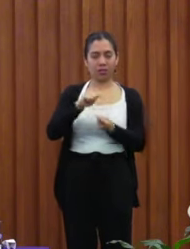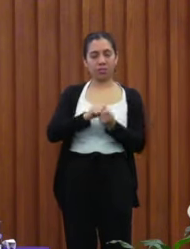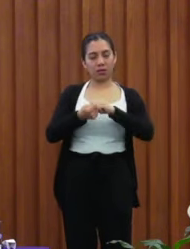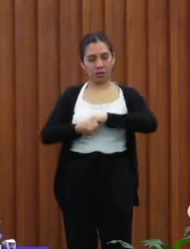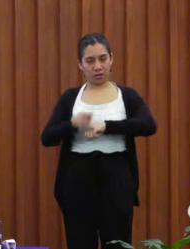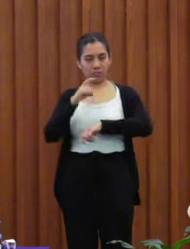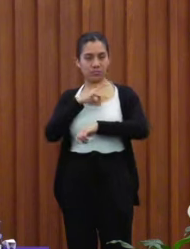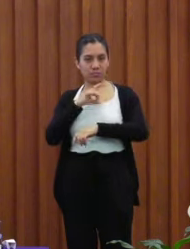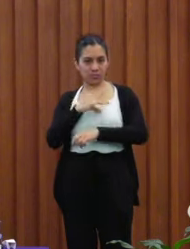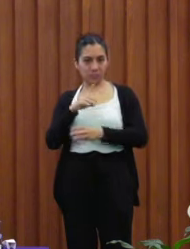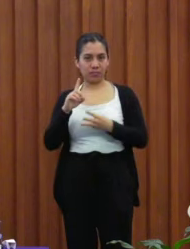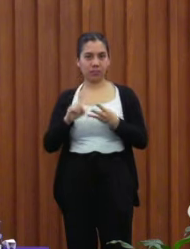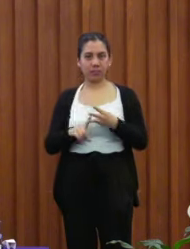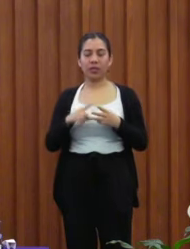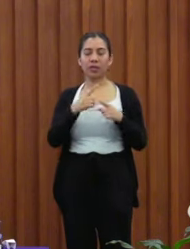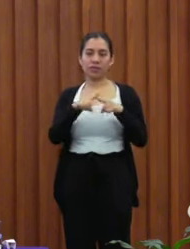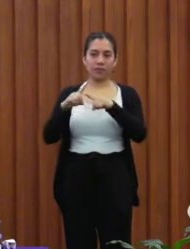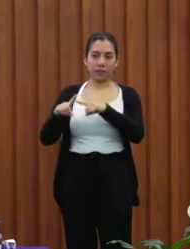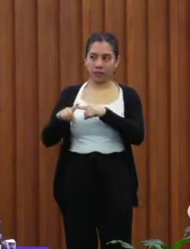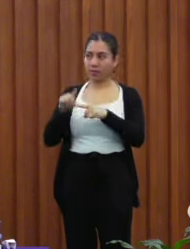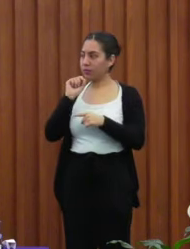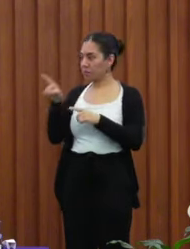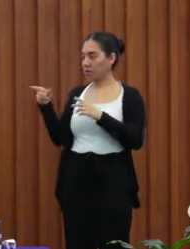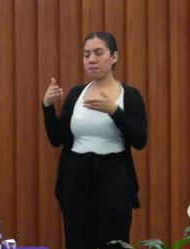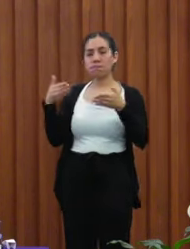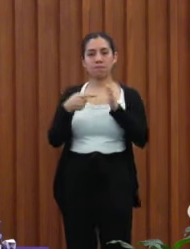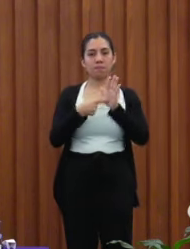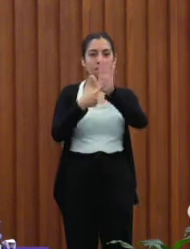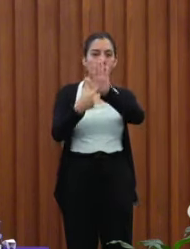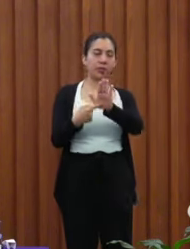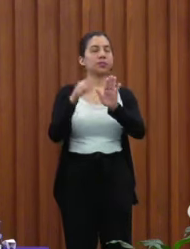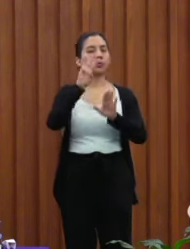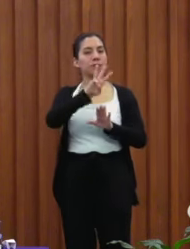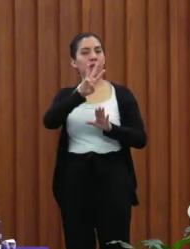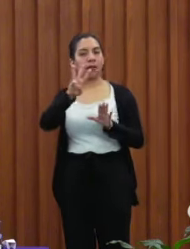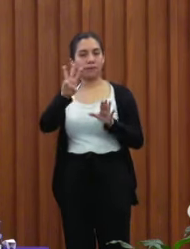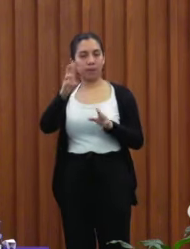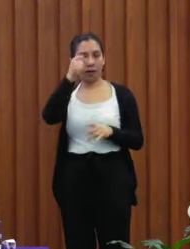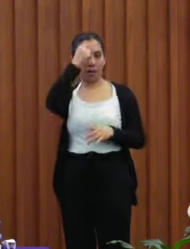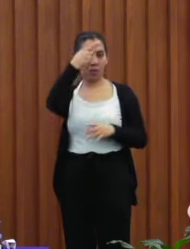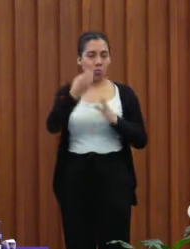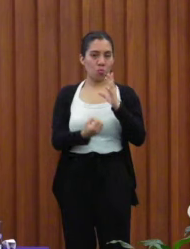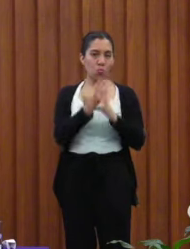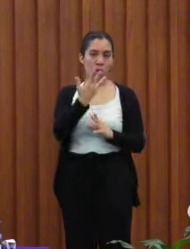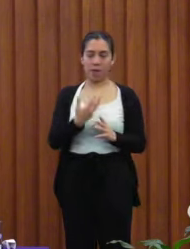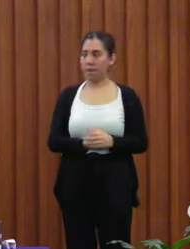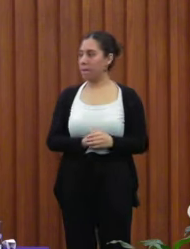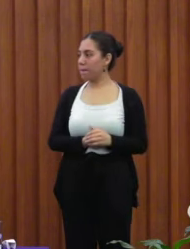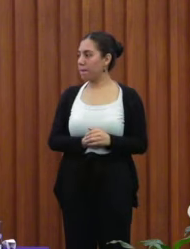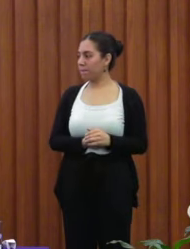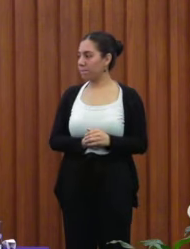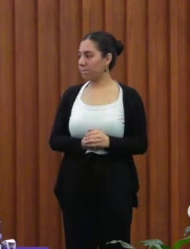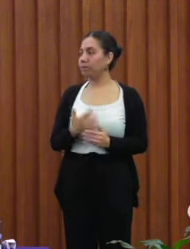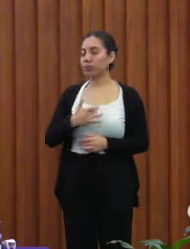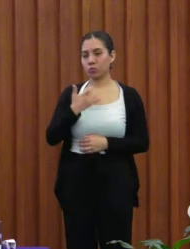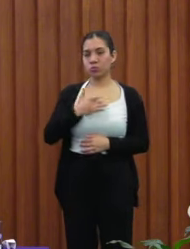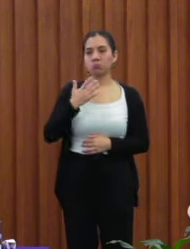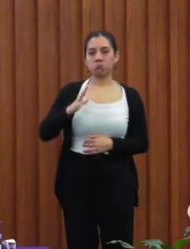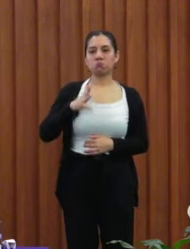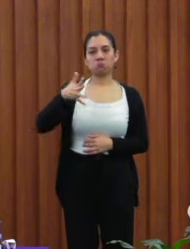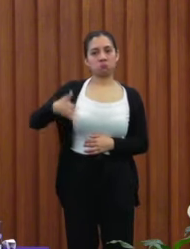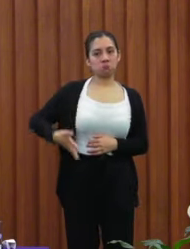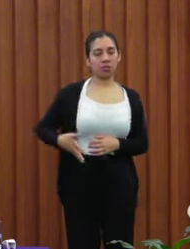Bifobia, de la presentación de este informe y la plataforma que se está derivando de él, es más bien un orgullo para la comisión